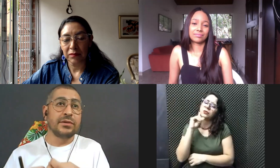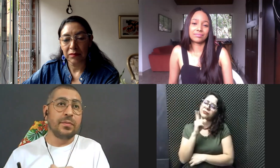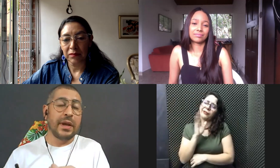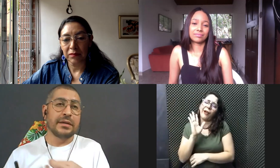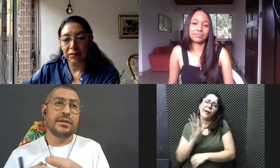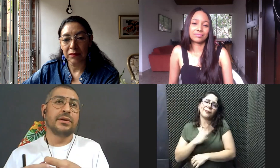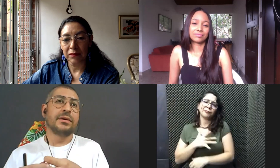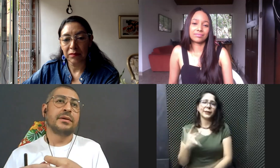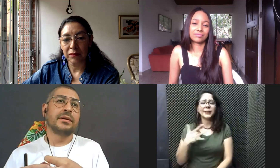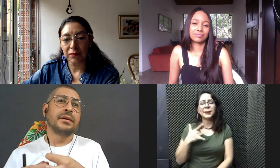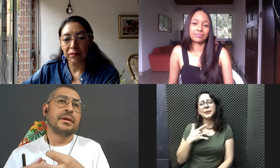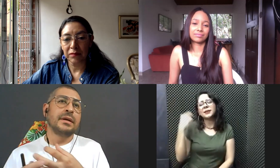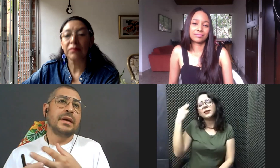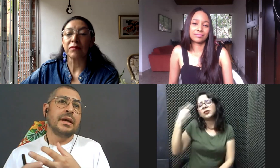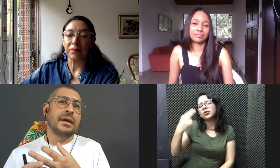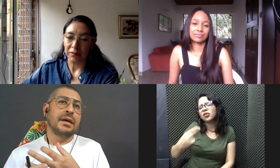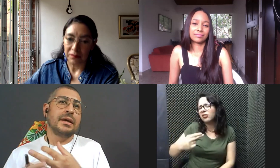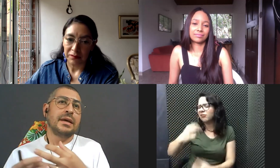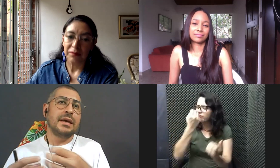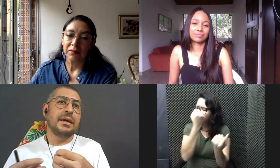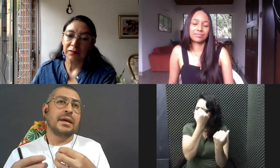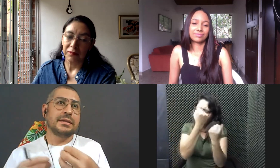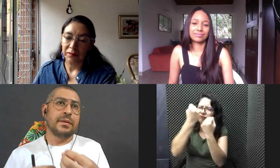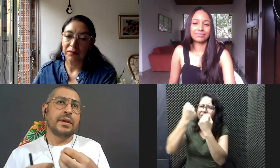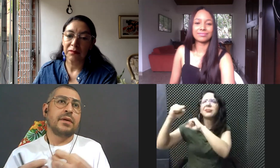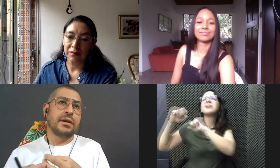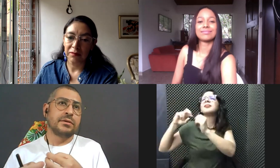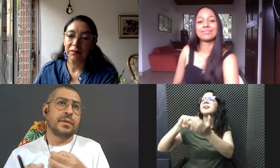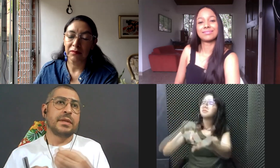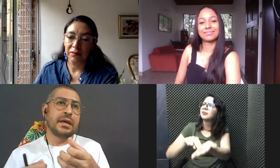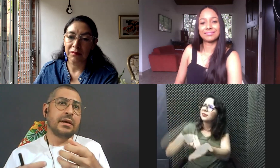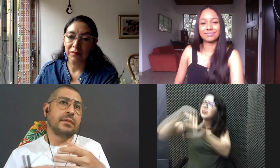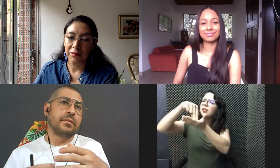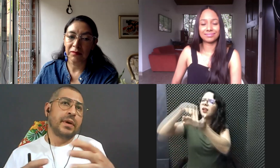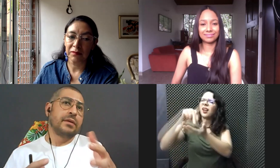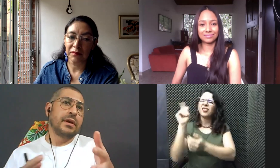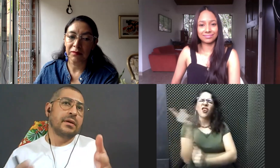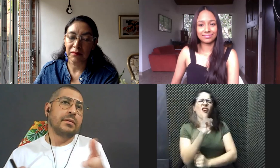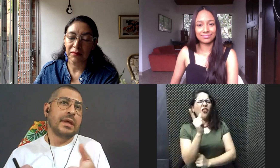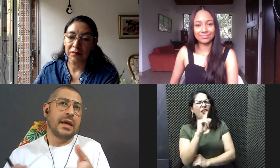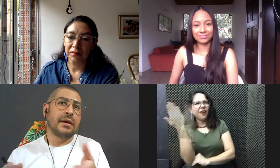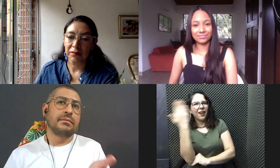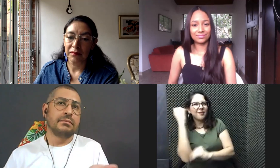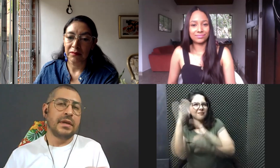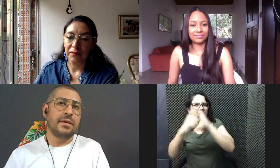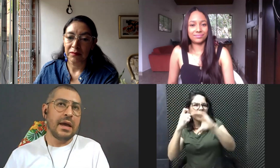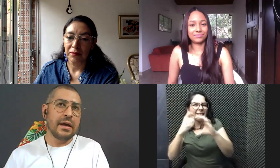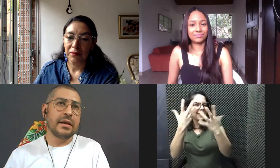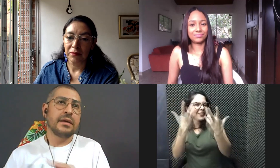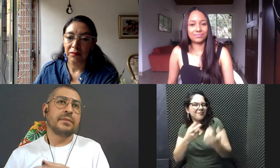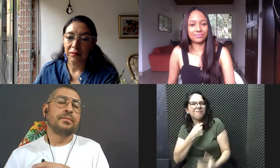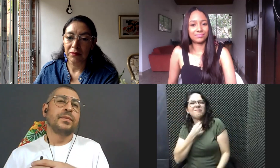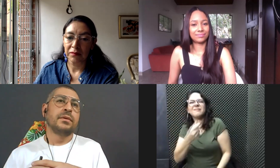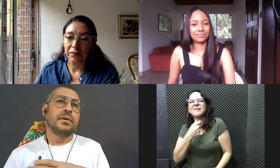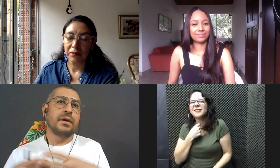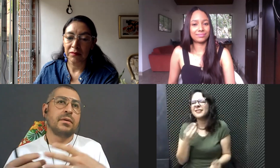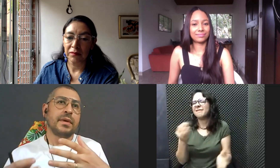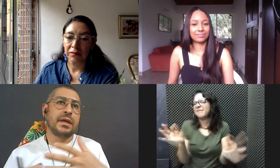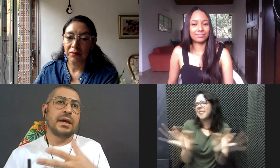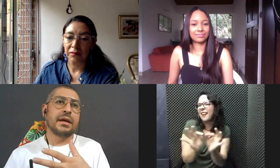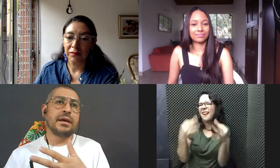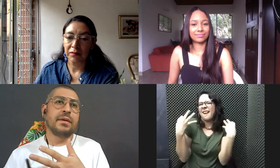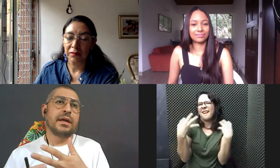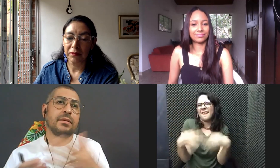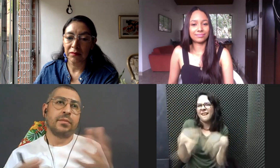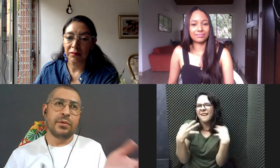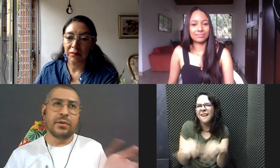historia de superación. Y esta película nos permite ver una comedia liviana, una